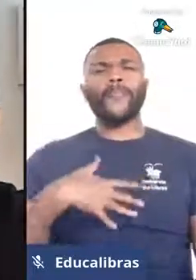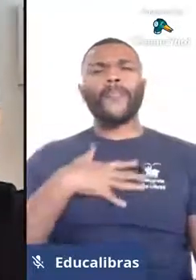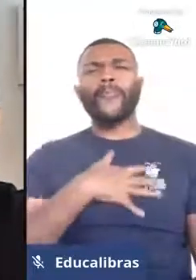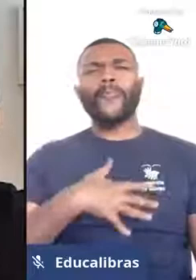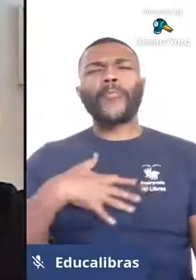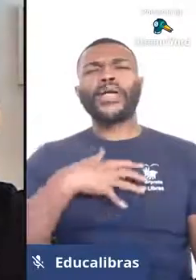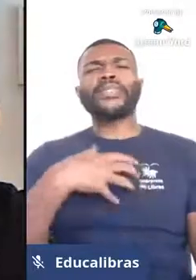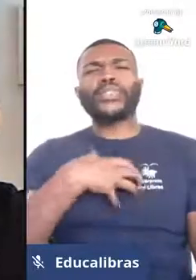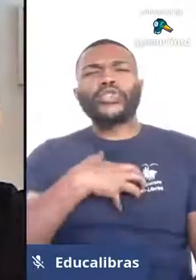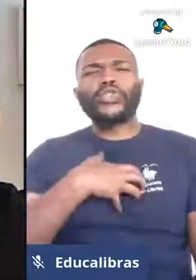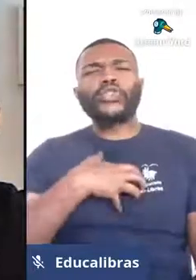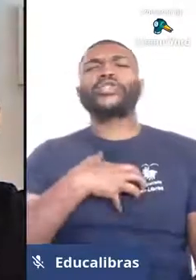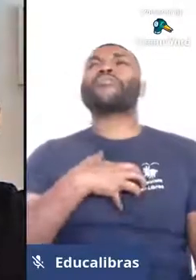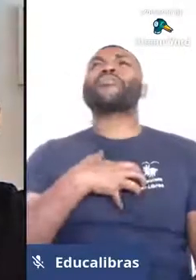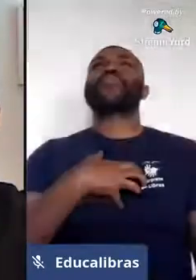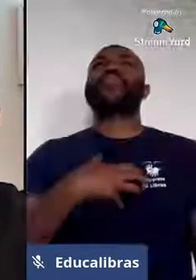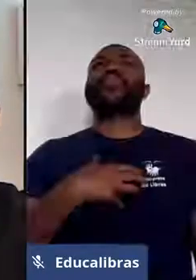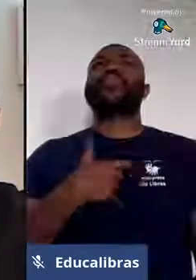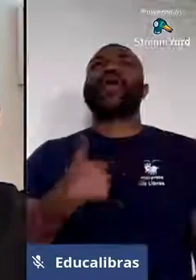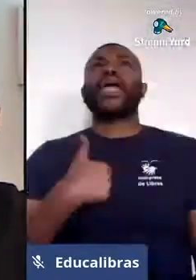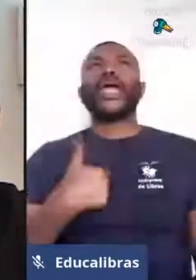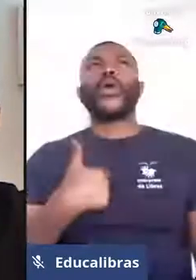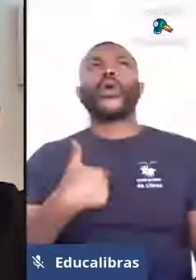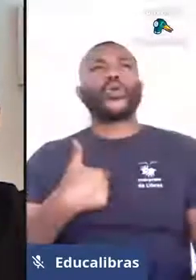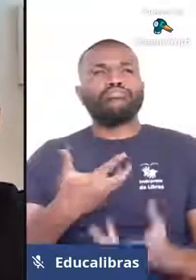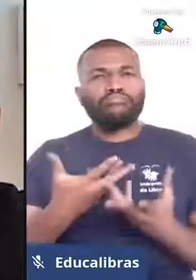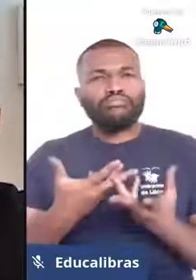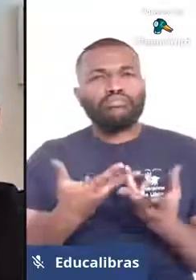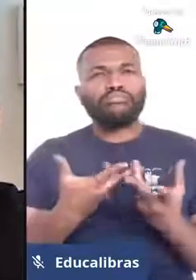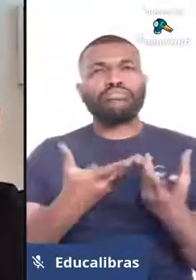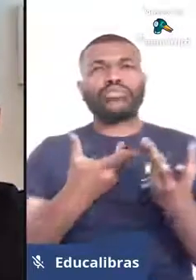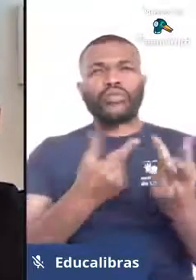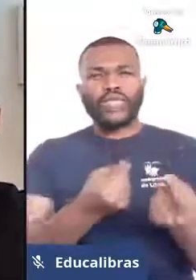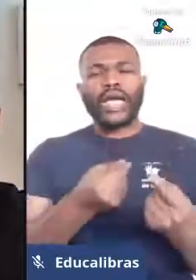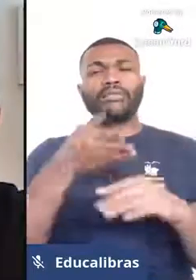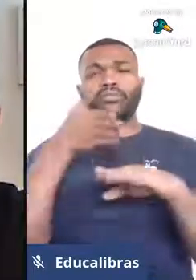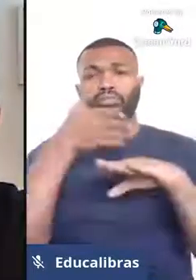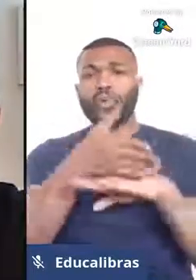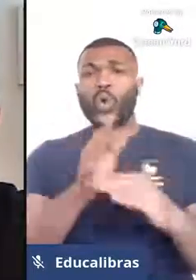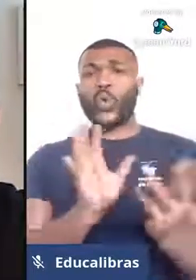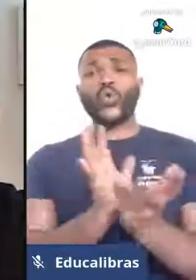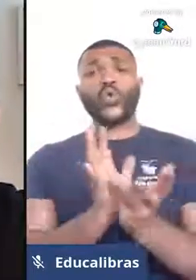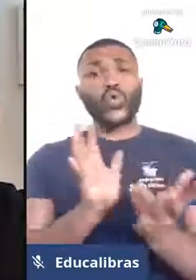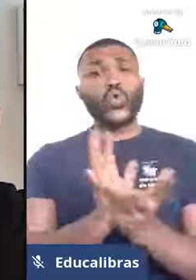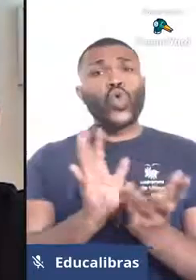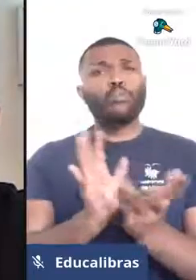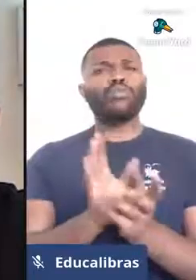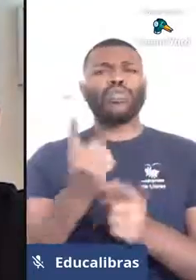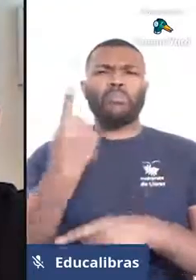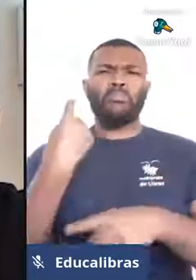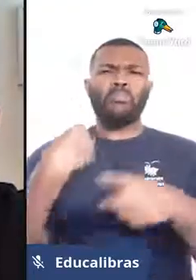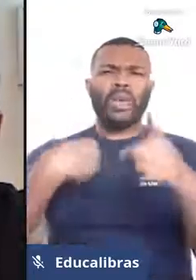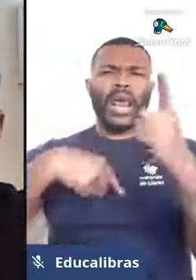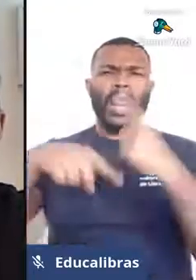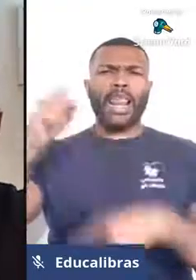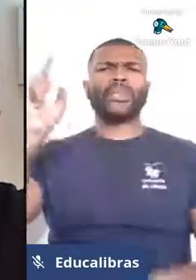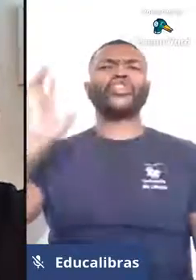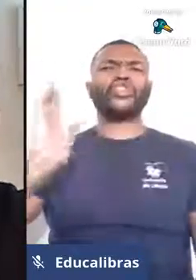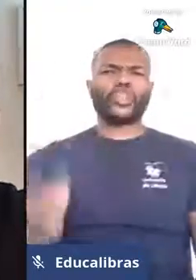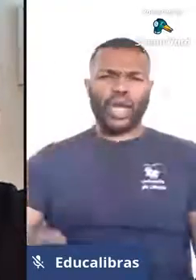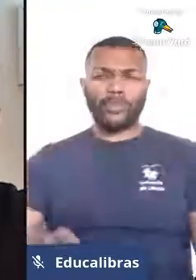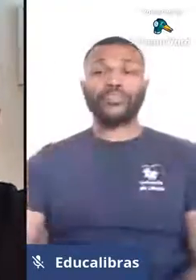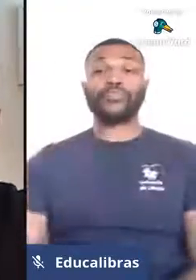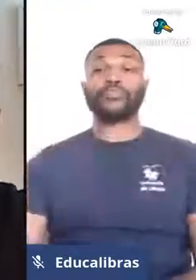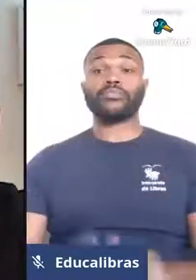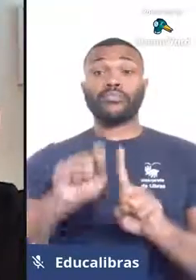prazer me integrar a essa equipe tão gloriosa, numa casa que já fez tanto sucesso. Antes disso, até o mês